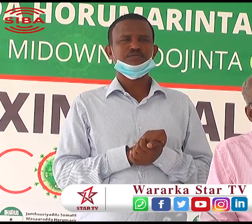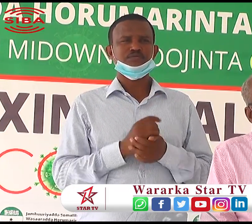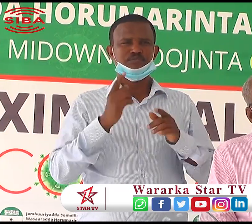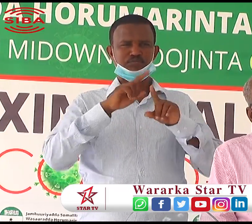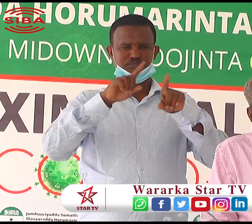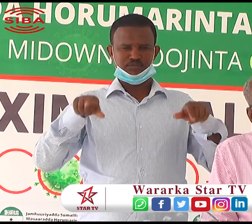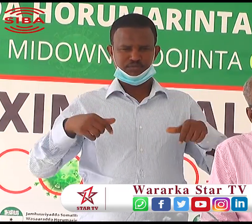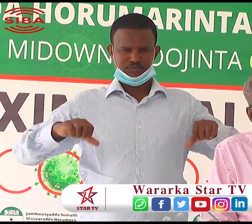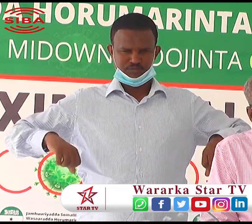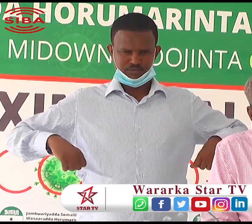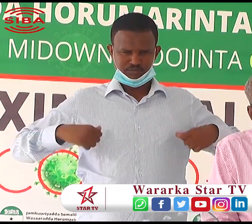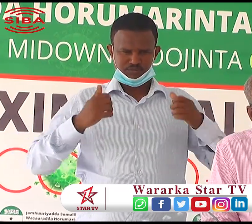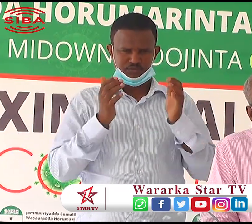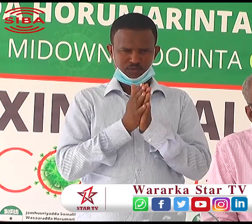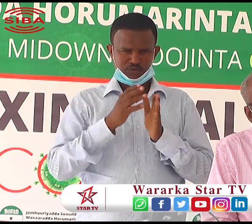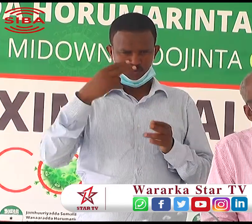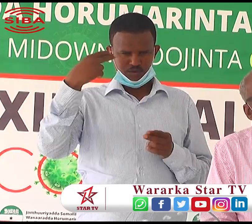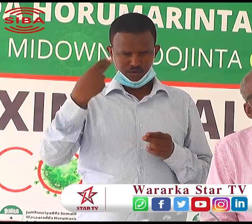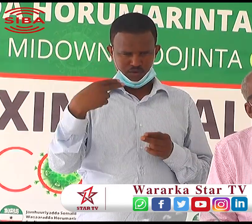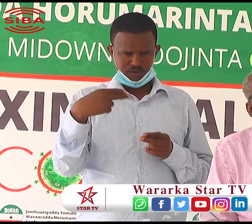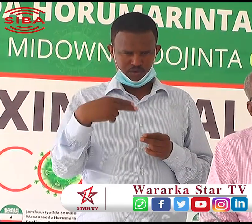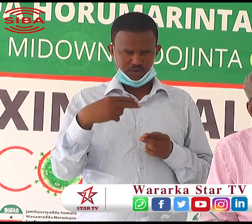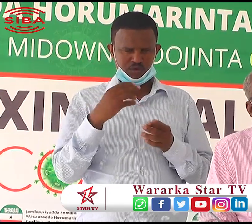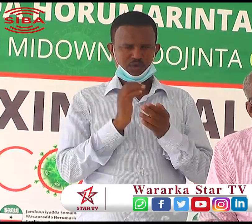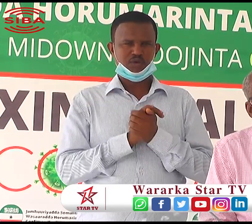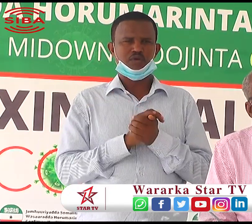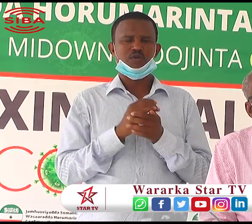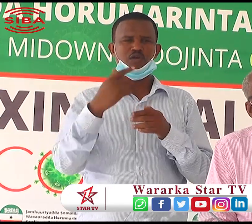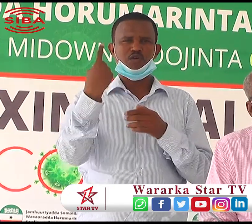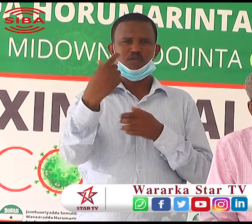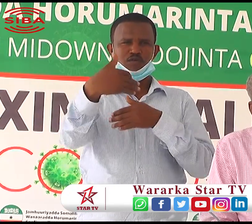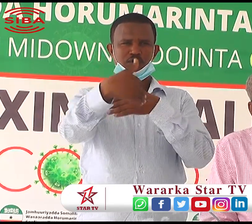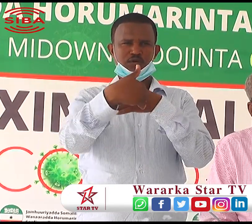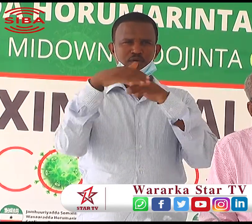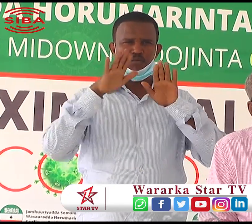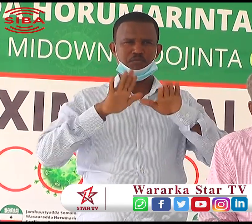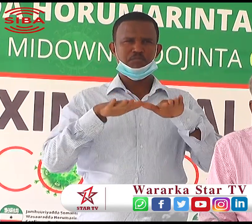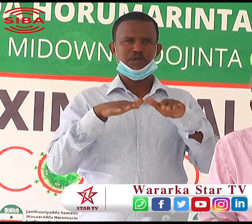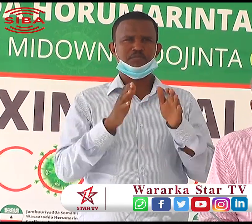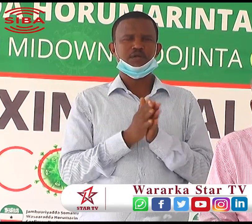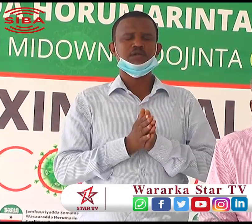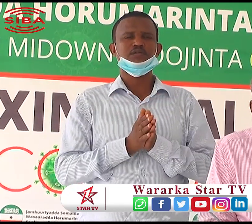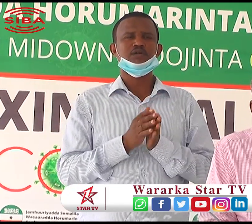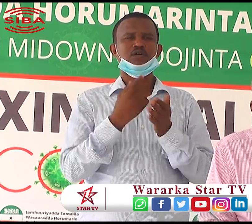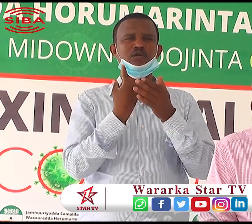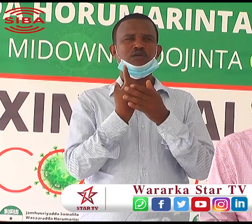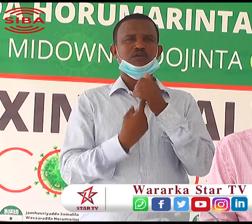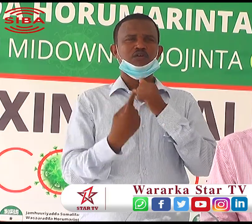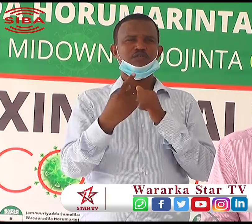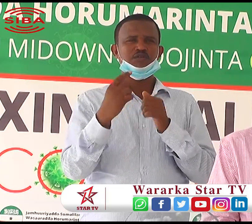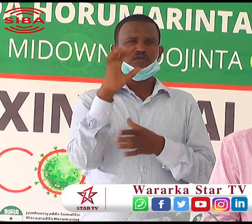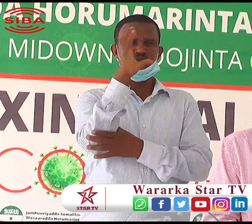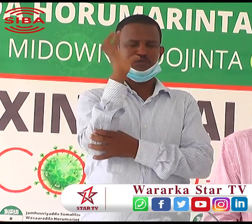waxa weeye 5 qof waa Hargeysa qof waa Berbera qofna waa Ceerigaabo